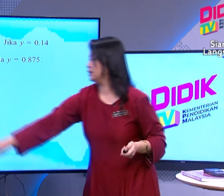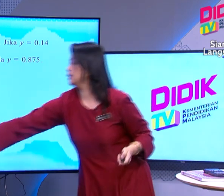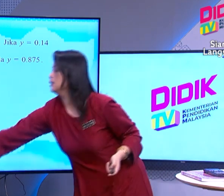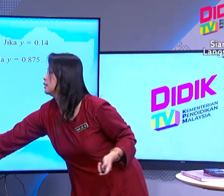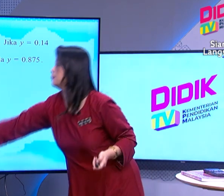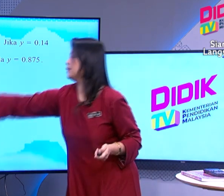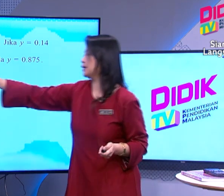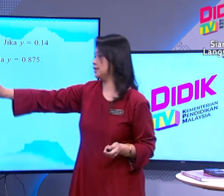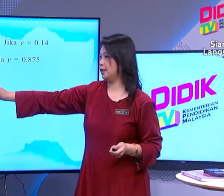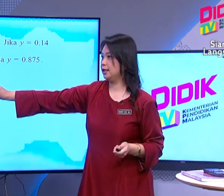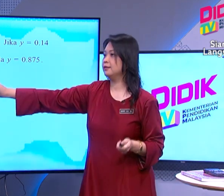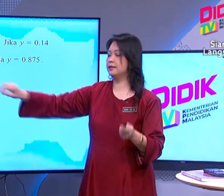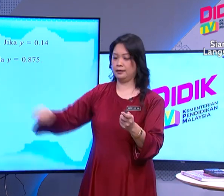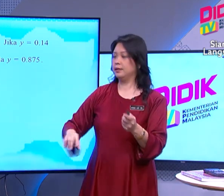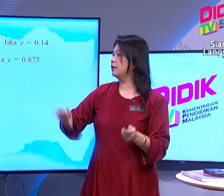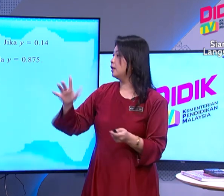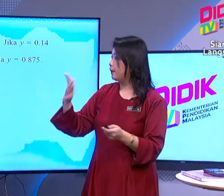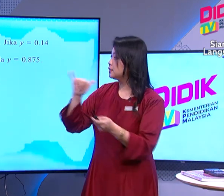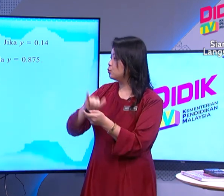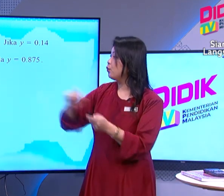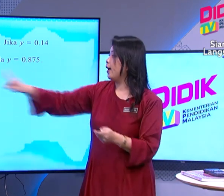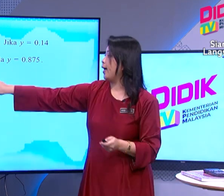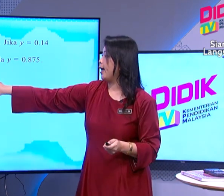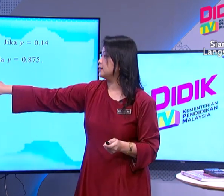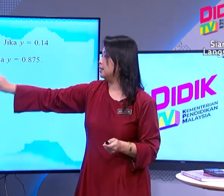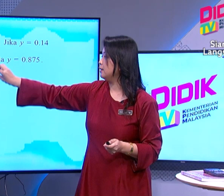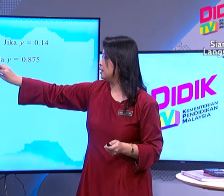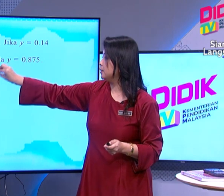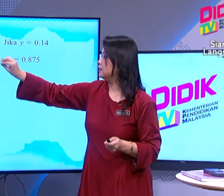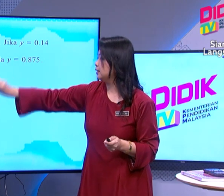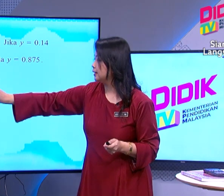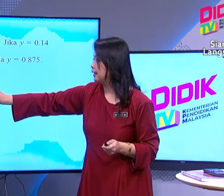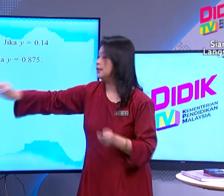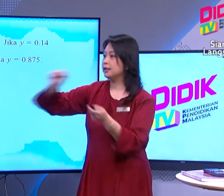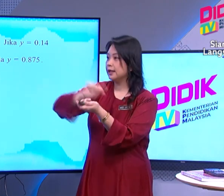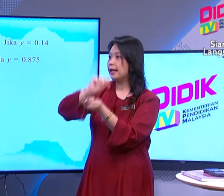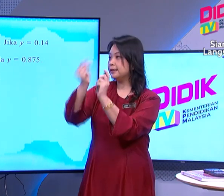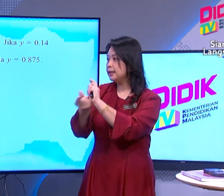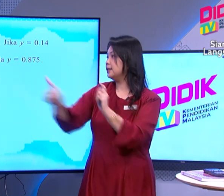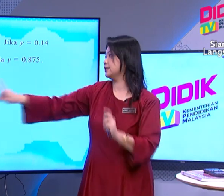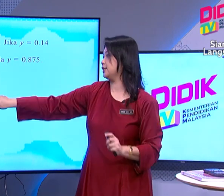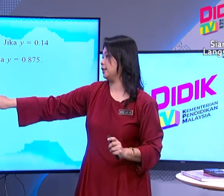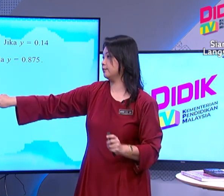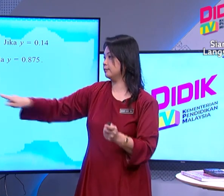nih ke pindah kesini lepas tu X nih lima kita ganti-ganti kening